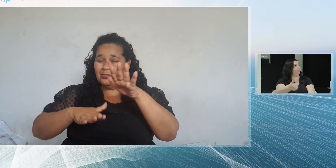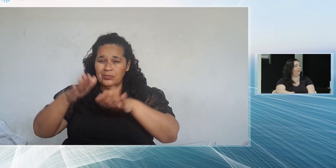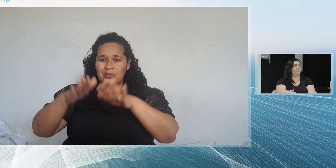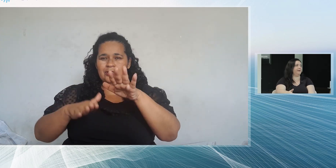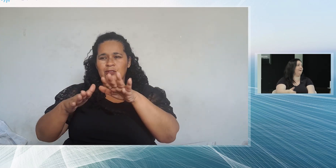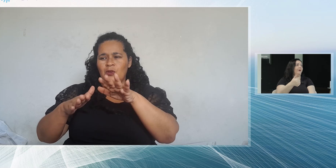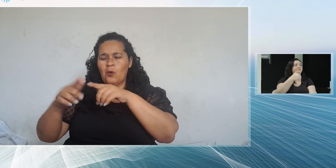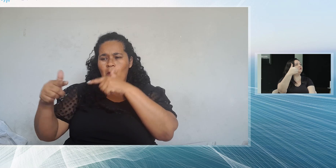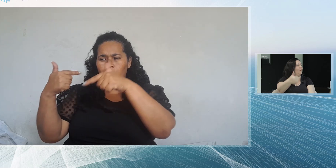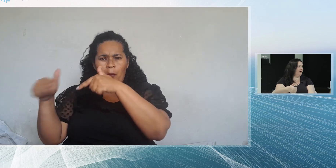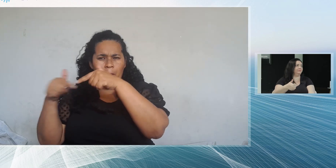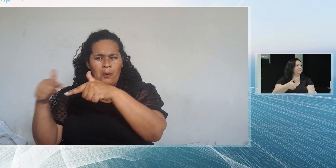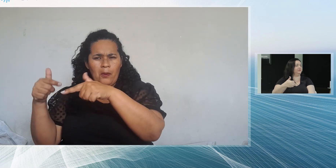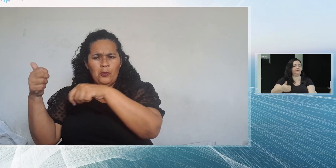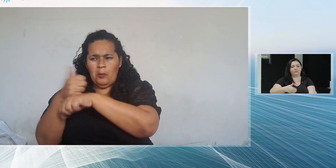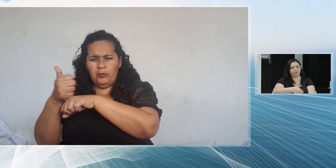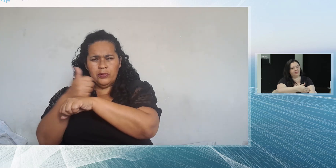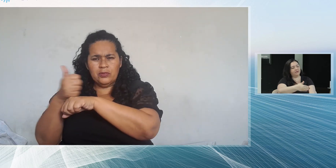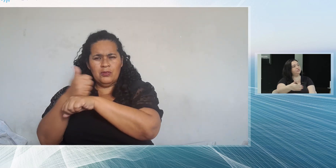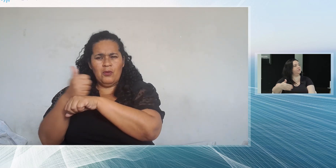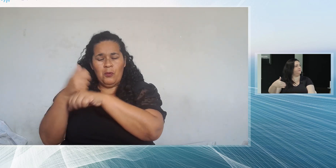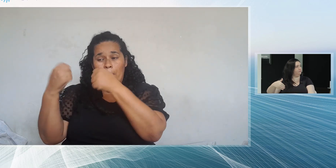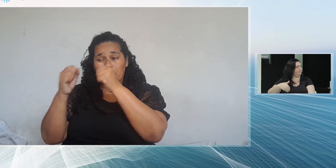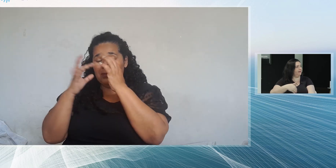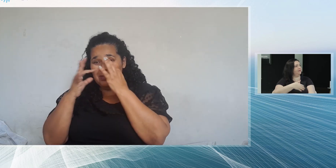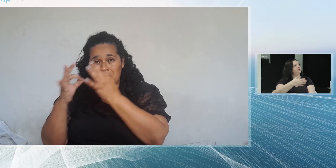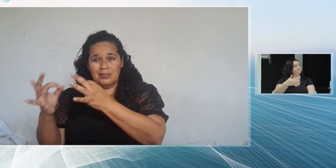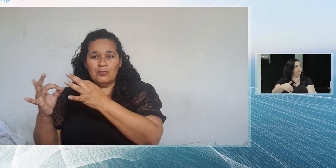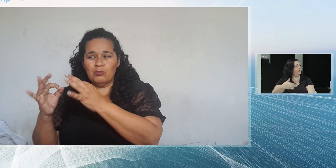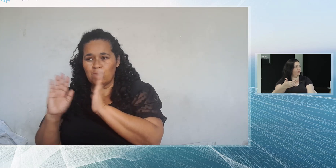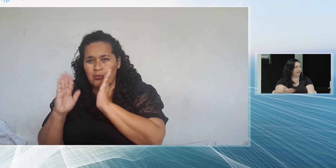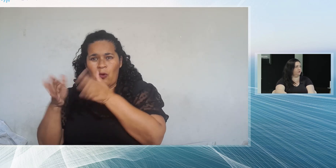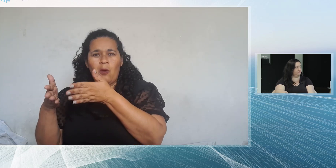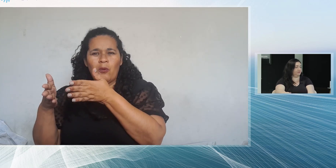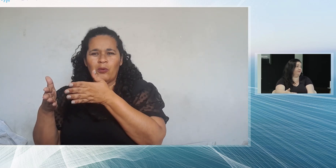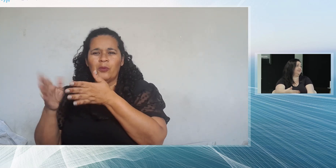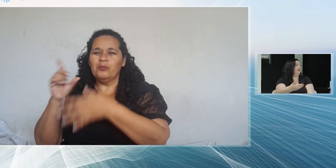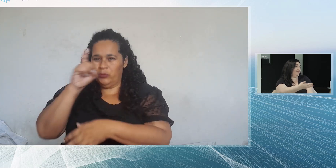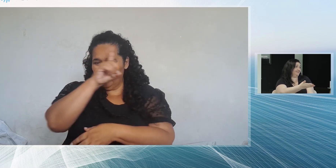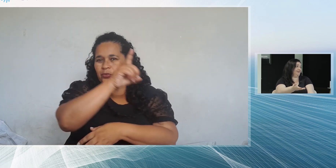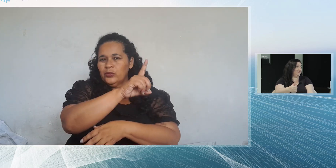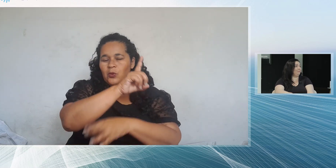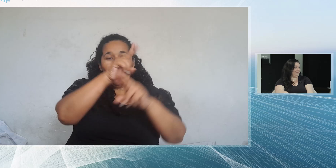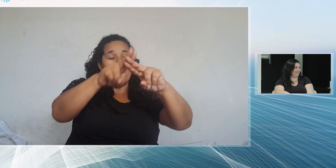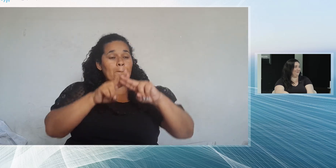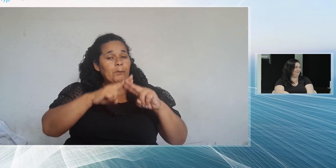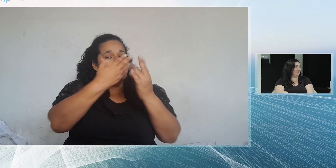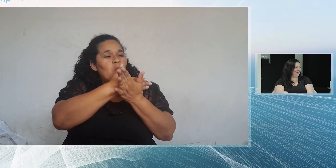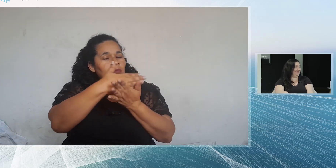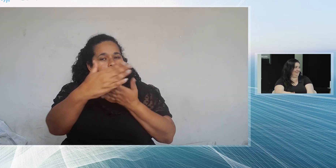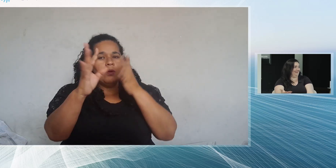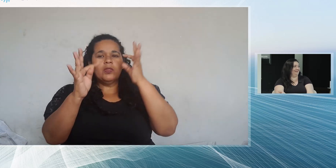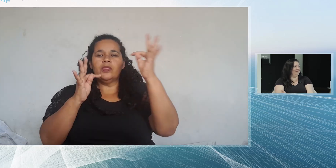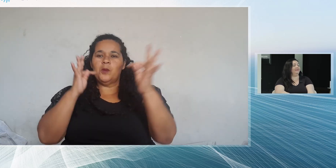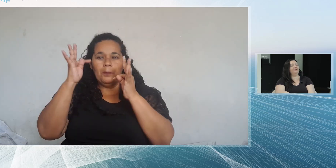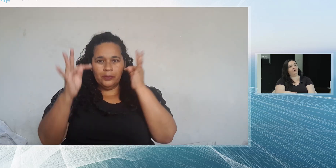é muito bom em memória visual, então vamos cuidar disso, vamos trabalhar isso, vamos melhorar isso e talvez fazer isso como uma profissão.